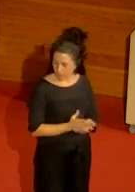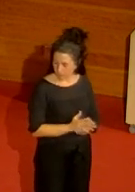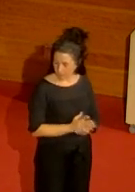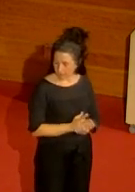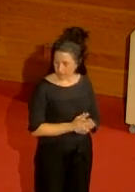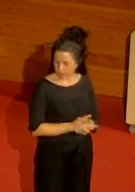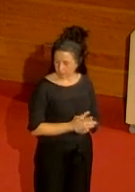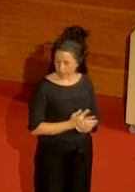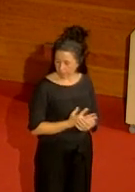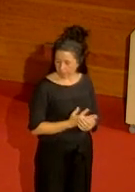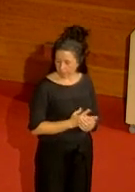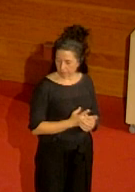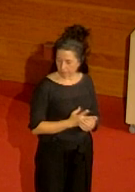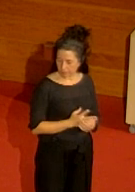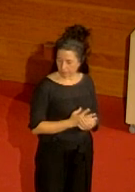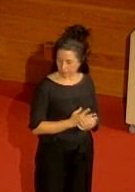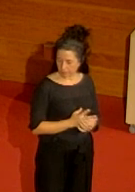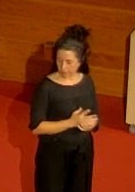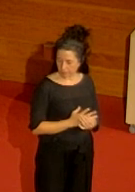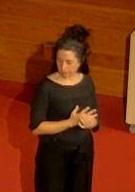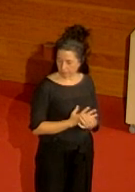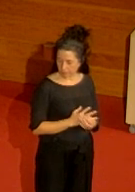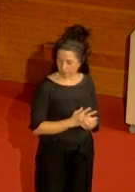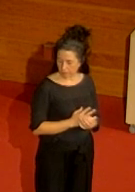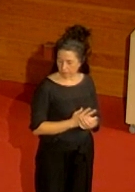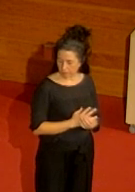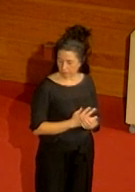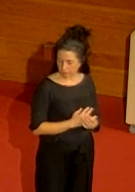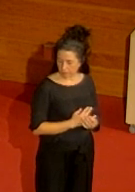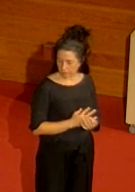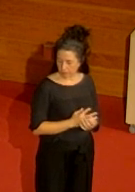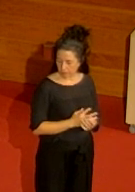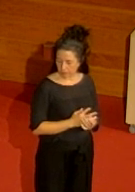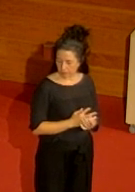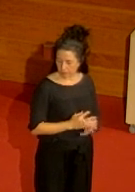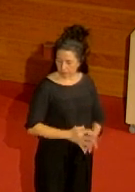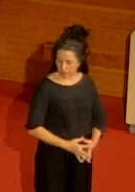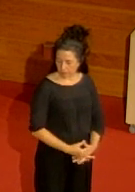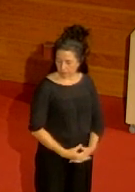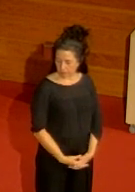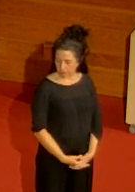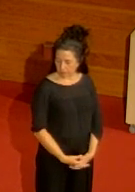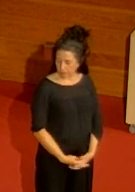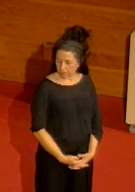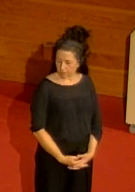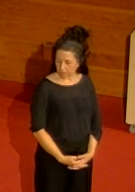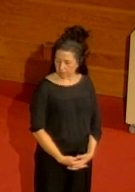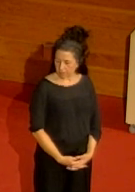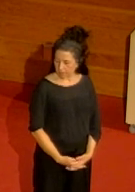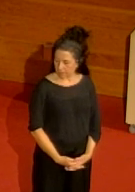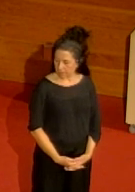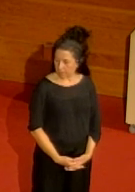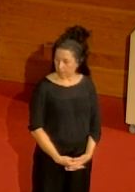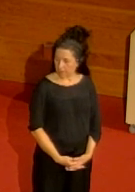sexo garantizará la libertad de religión conciencia idioma educación y cultura salvaguardar a los santos lugares de